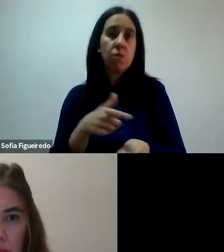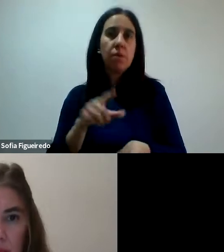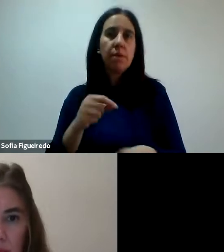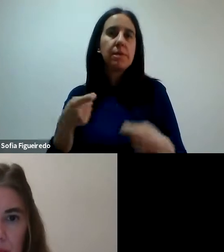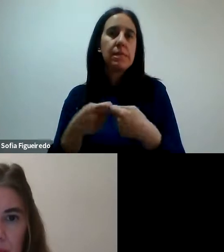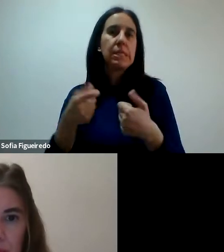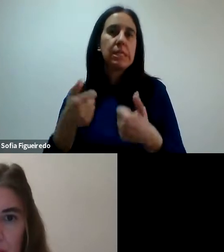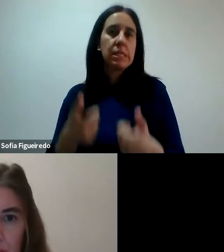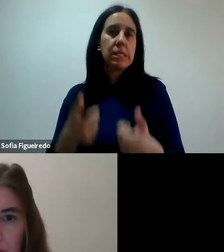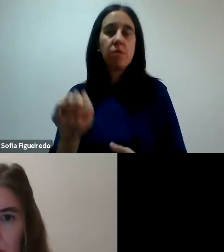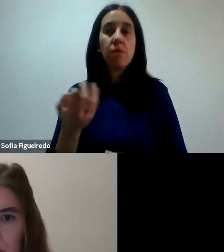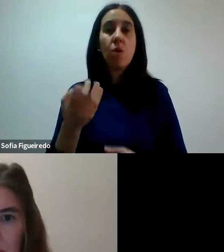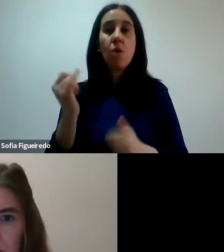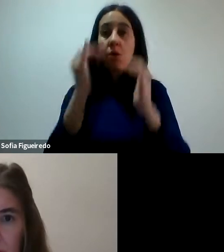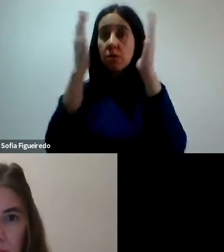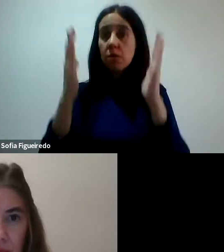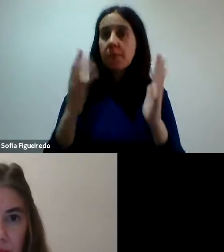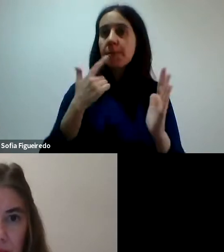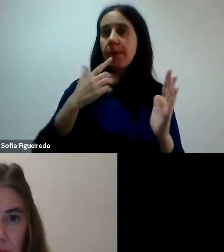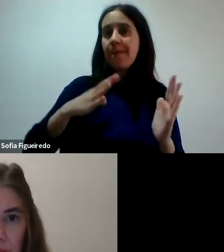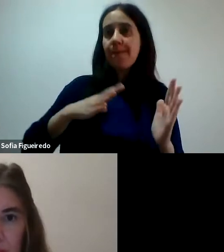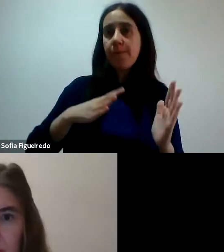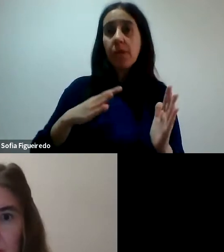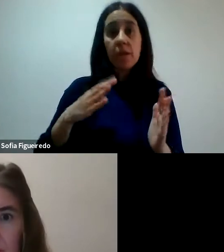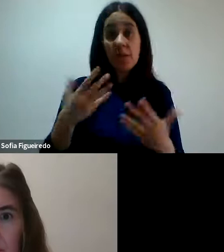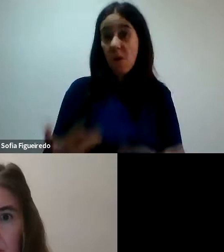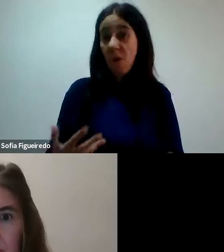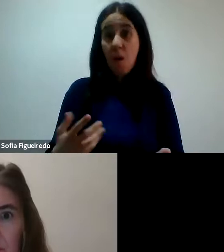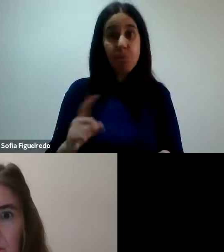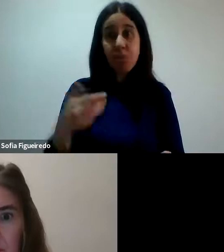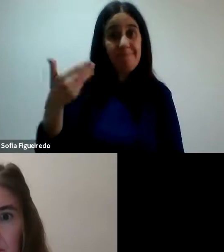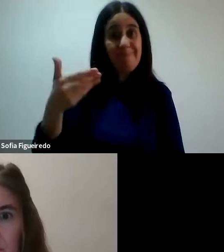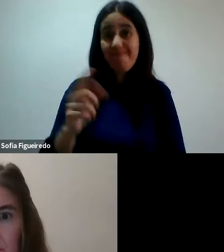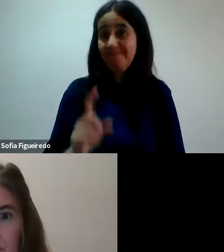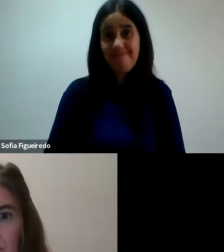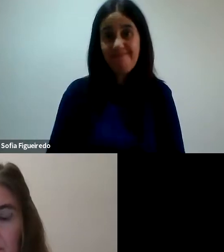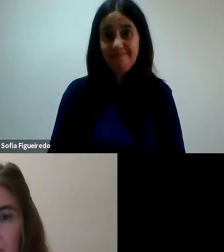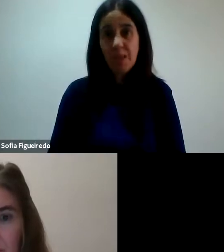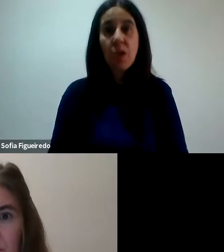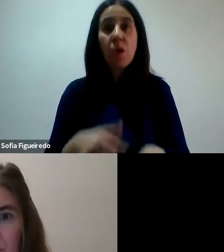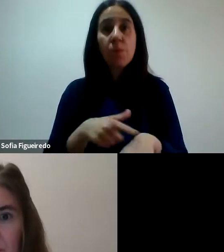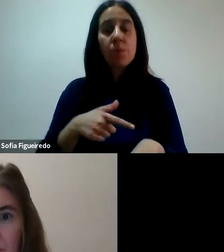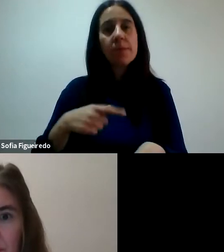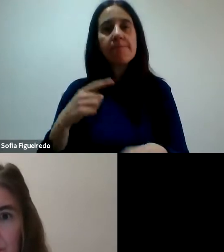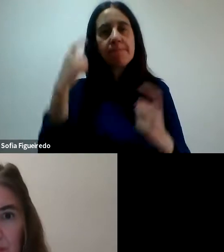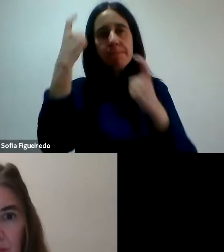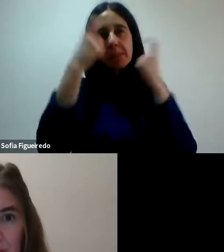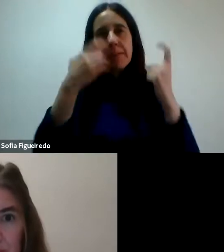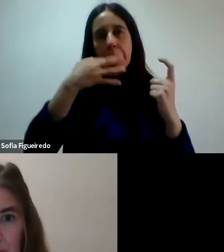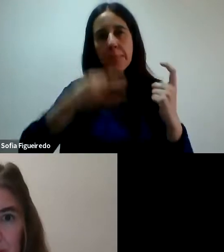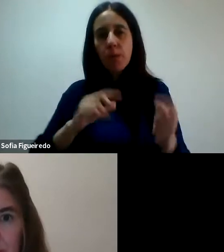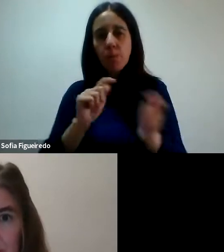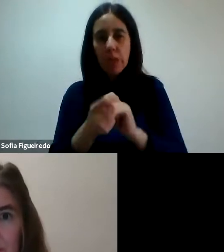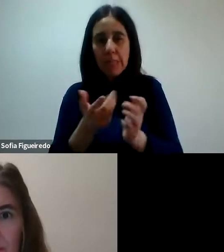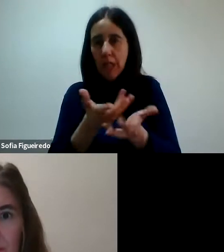certo, precisamente para as organizações perceberem que se não é agora, também já não vai ser. Portanto, este é o momento em que temos que pensar todos que a mudança está